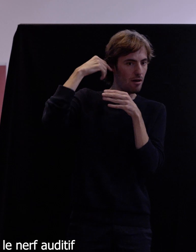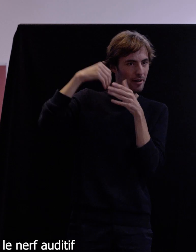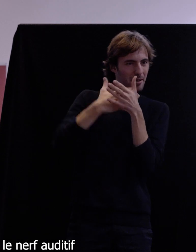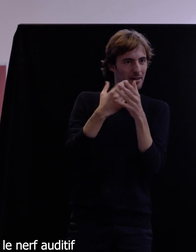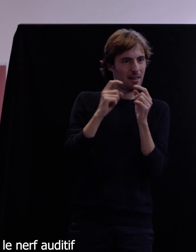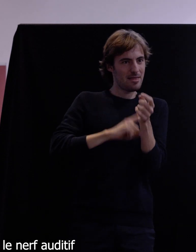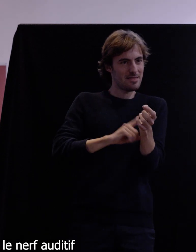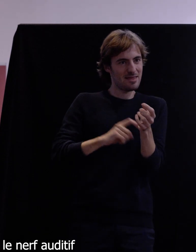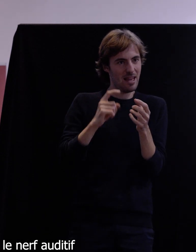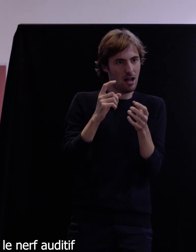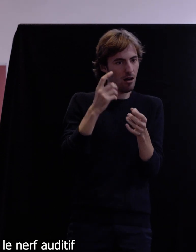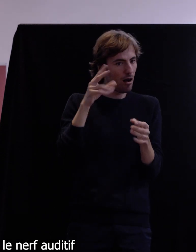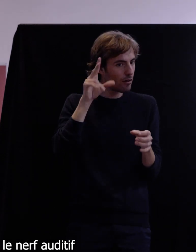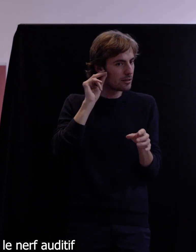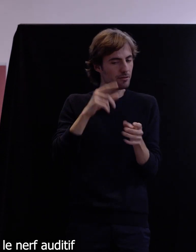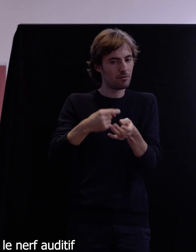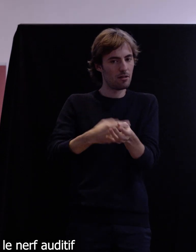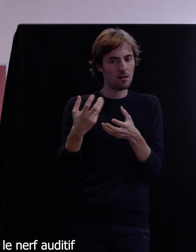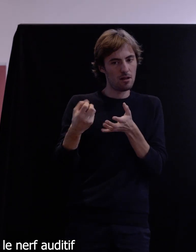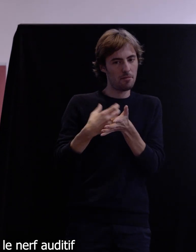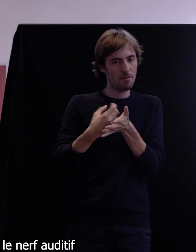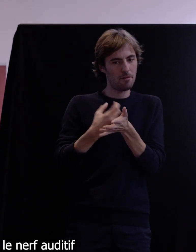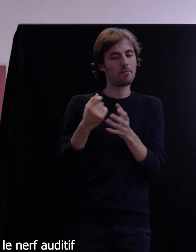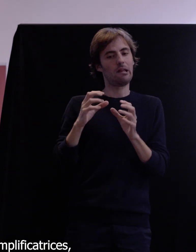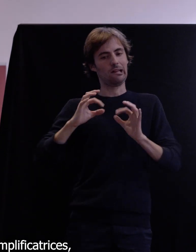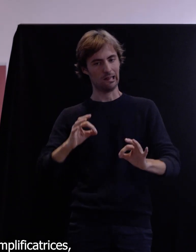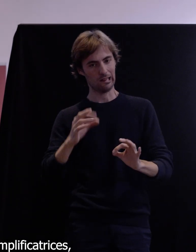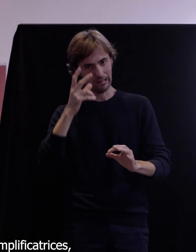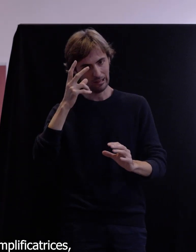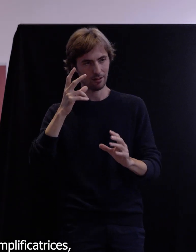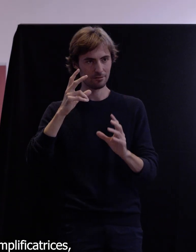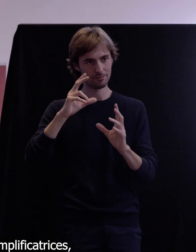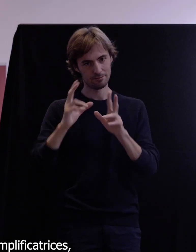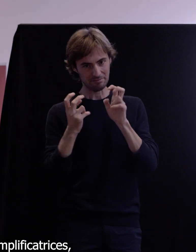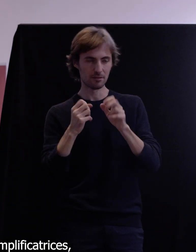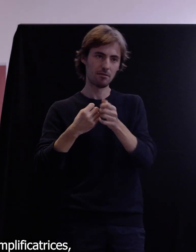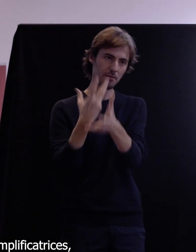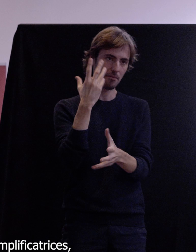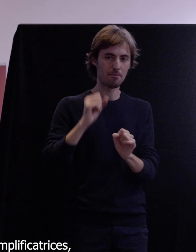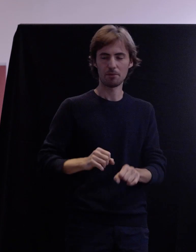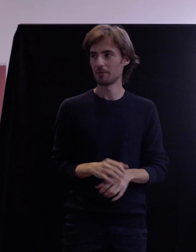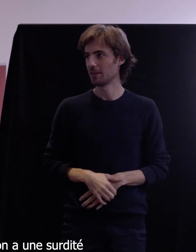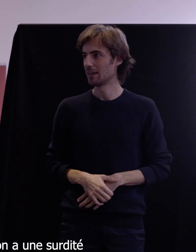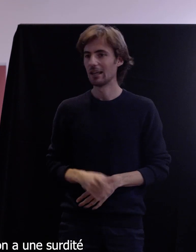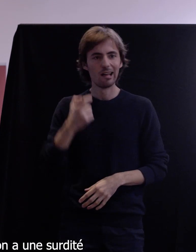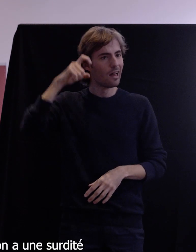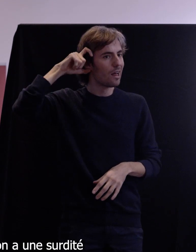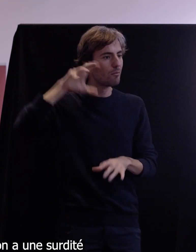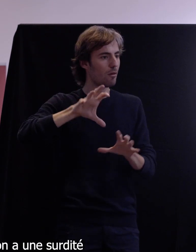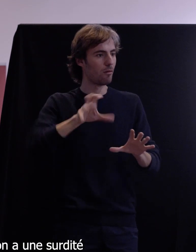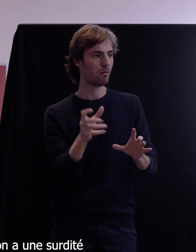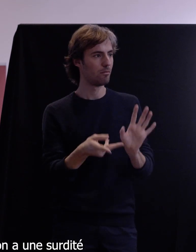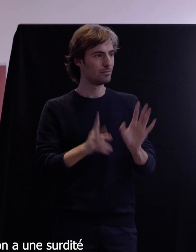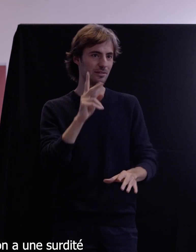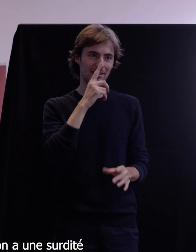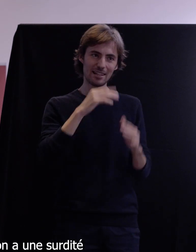nerf auditif les perçoive de façon correcte. Ces prothèses amplificatrices, elles ont des limites parce que quand on a une